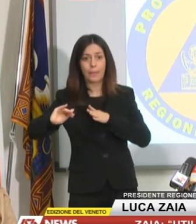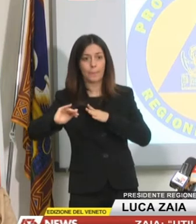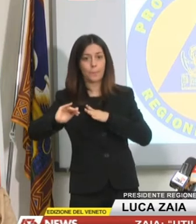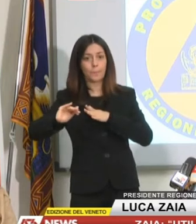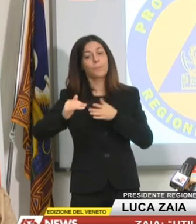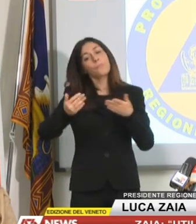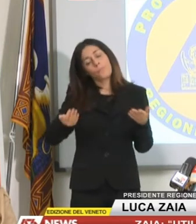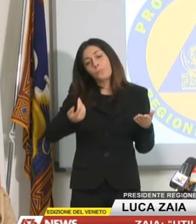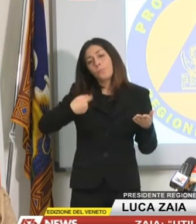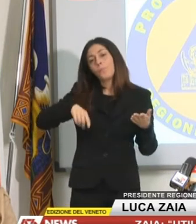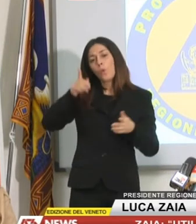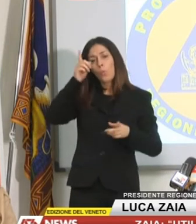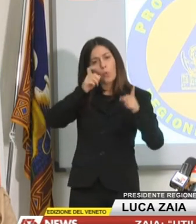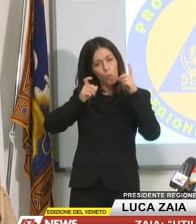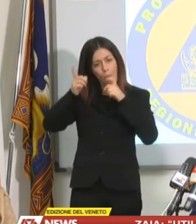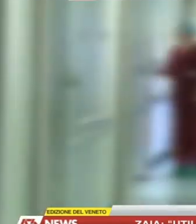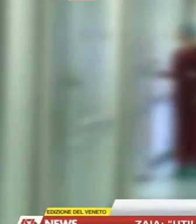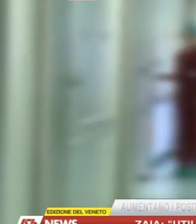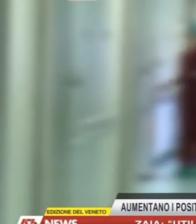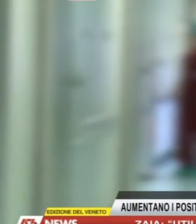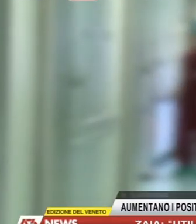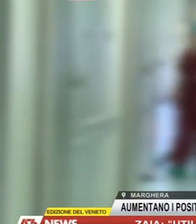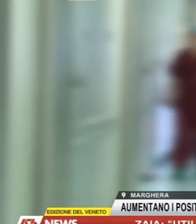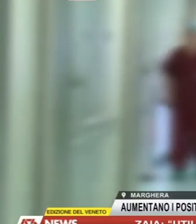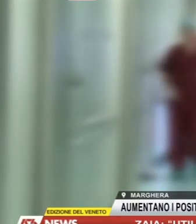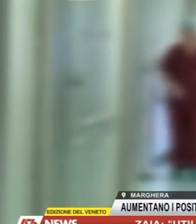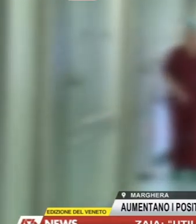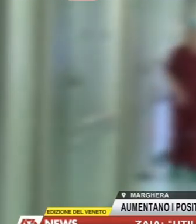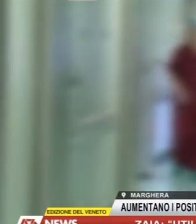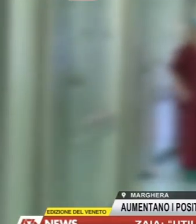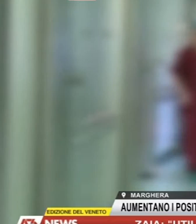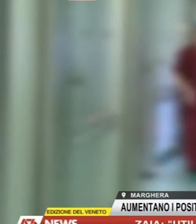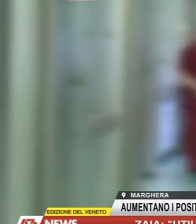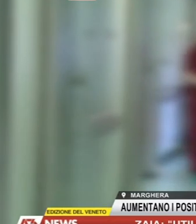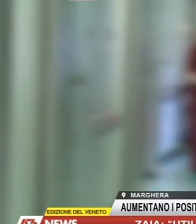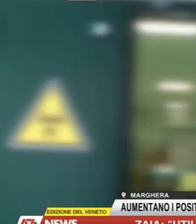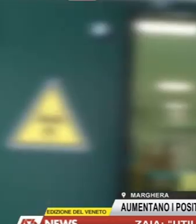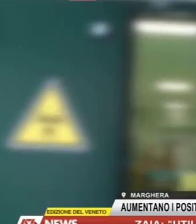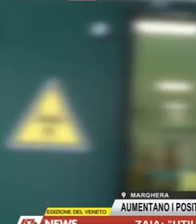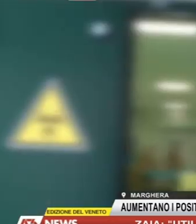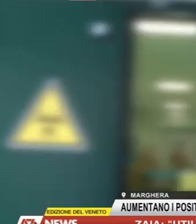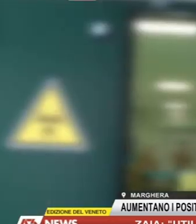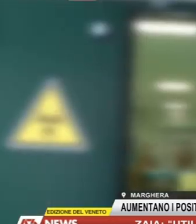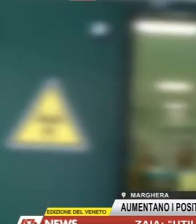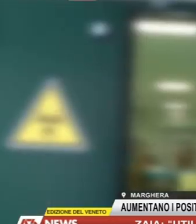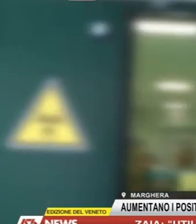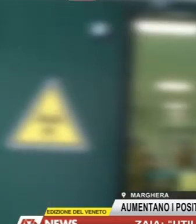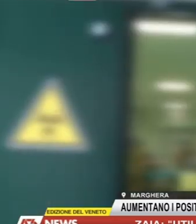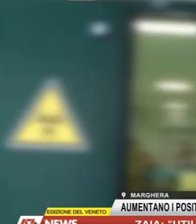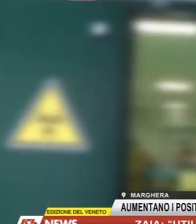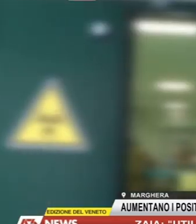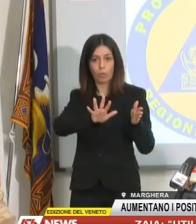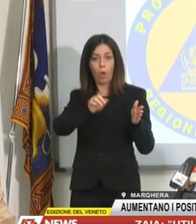perché comunque l'invernata ci riserva sempre anche il picco dell'influenza. Oggi siamo ancora nella seconda fascia,